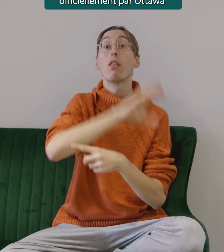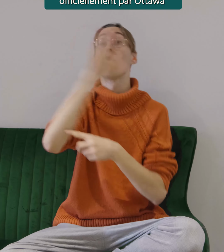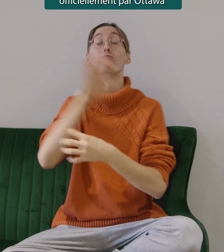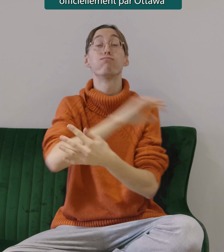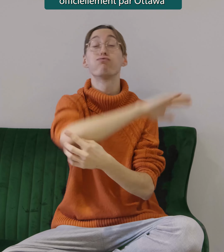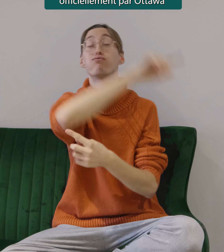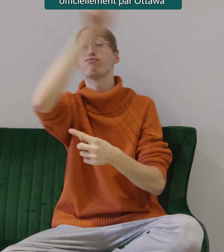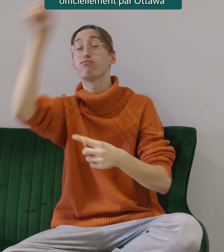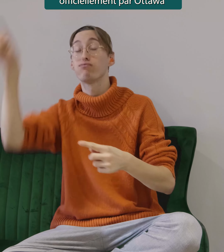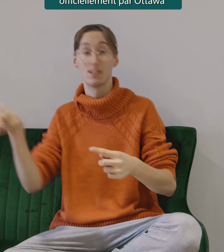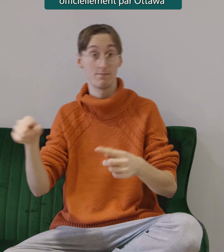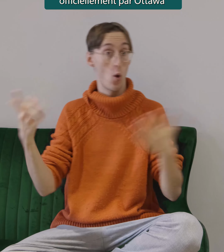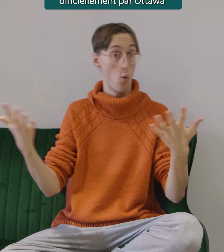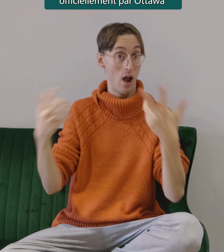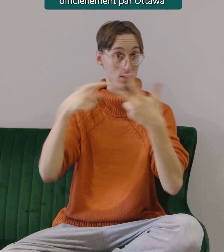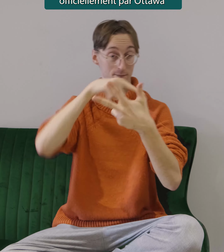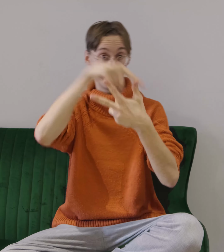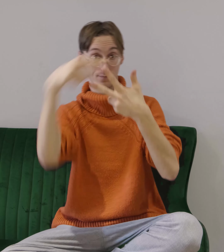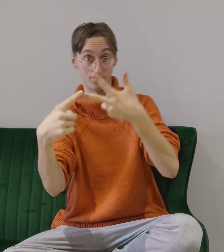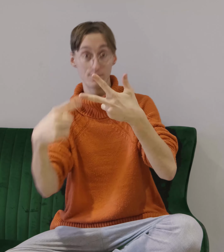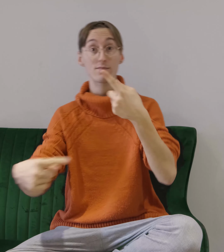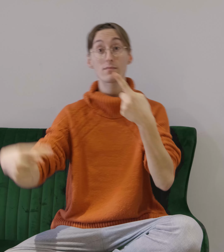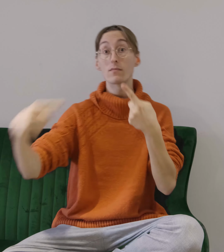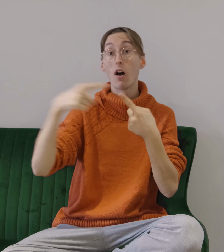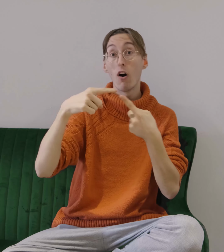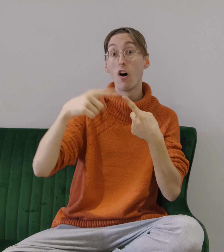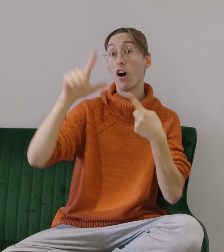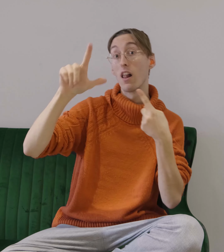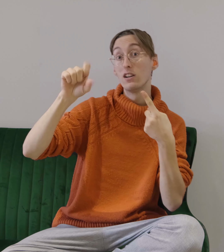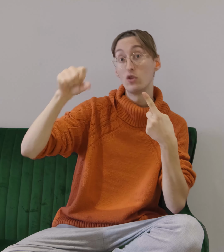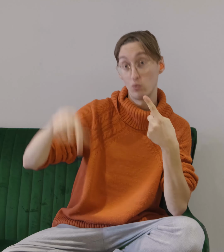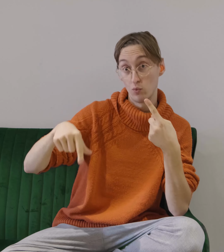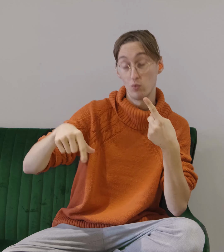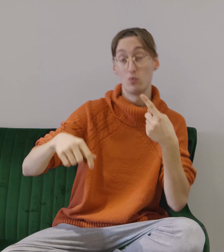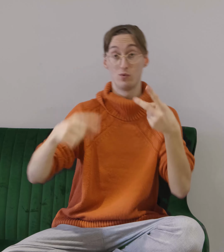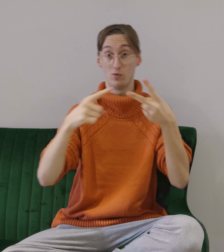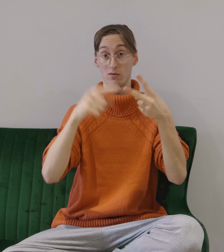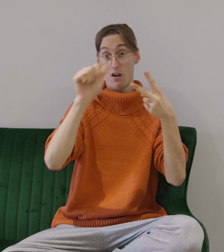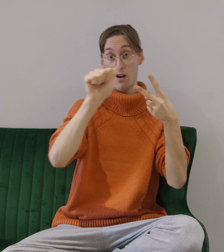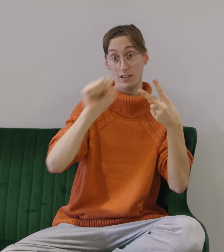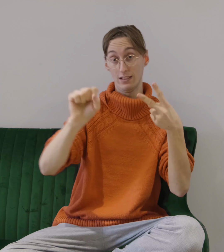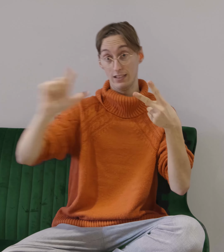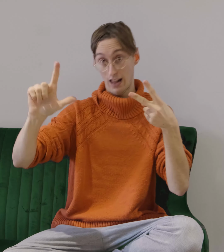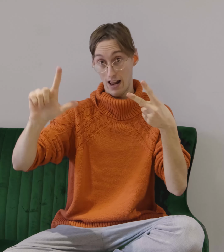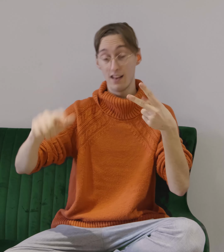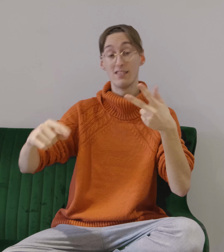reconnus officiellement par Ottawa comme étant des langues utilisées par les sourds au Canada.